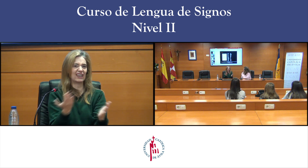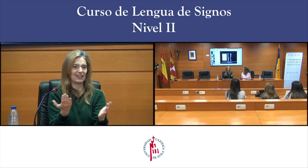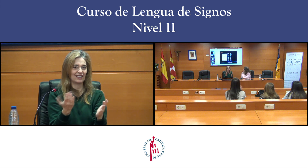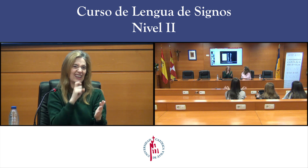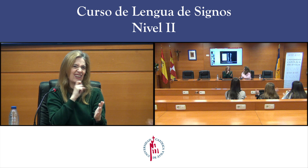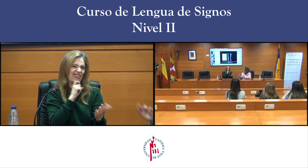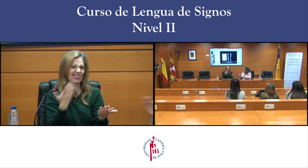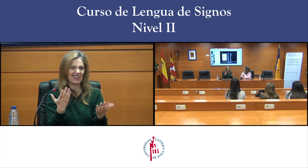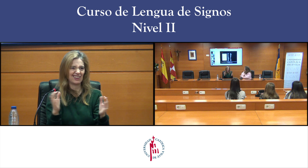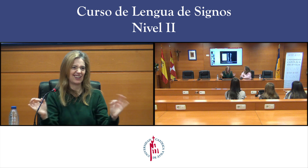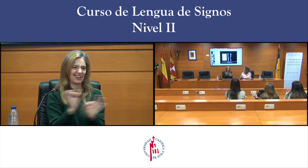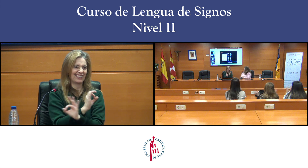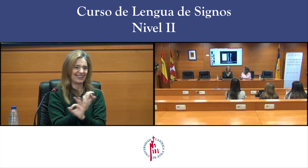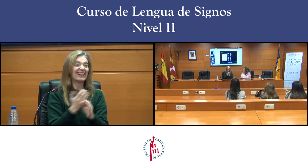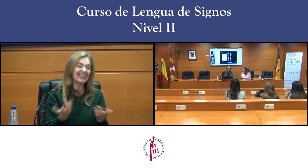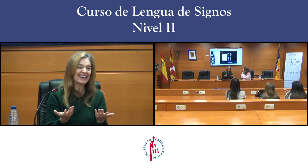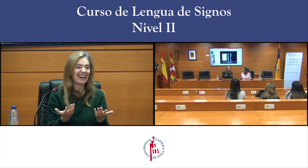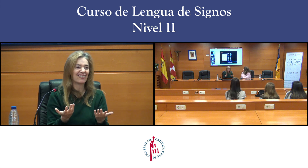por ejemplo confundir es difícil